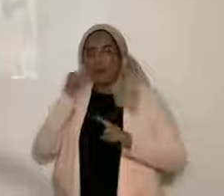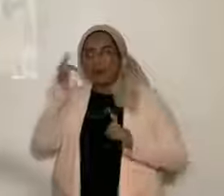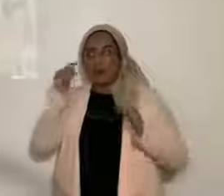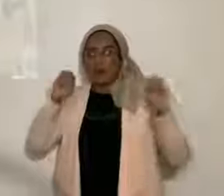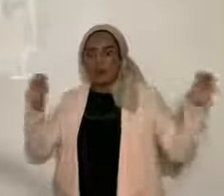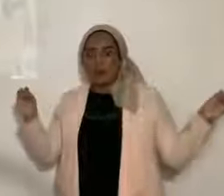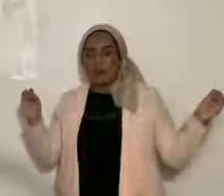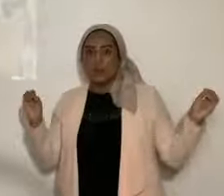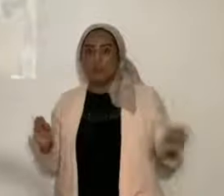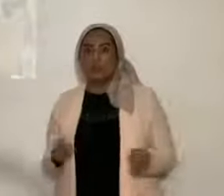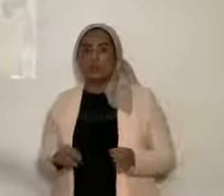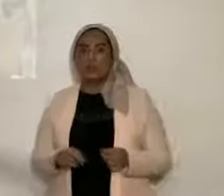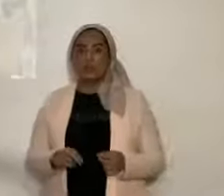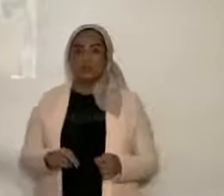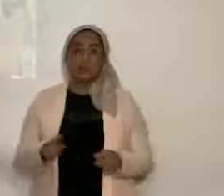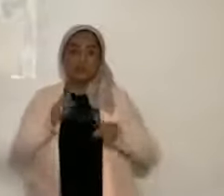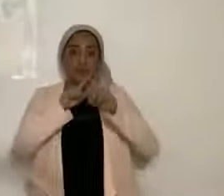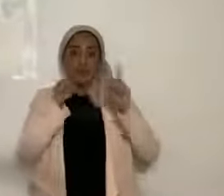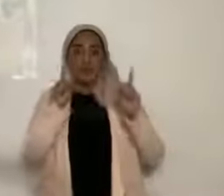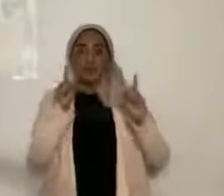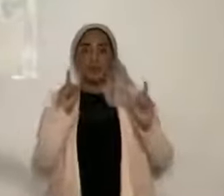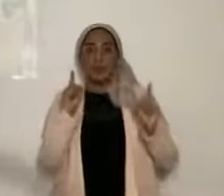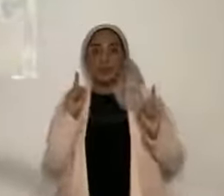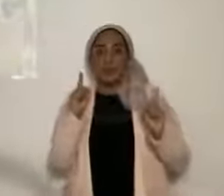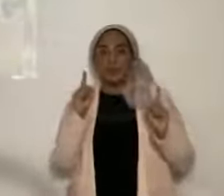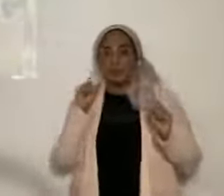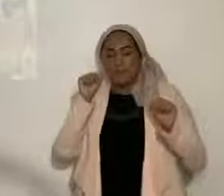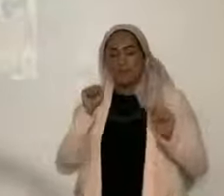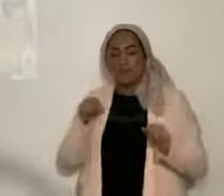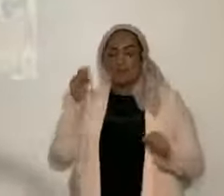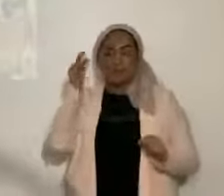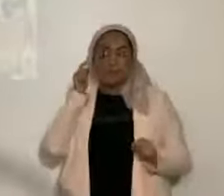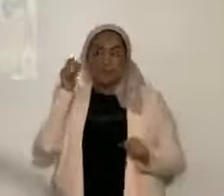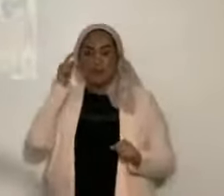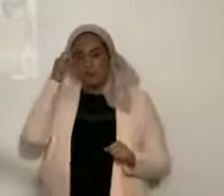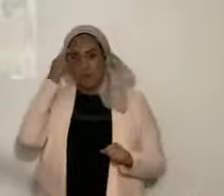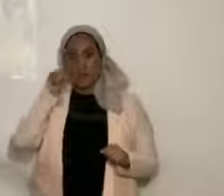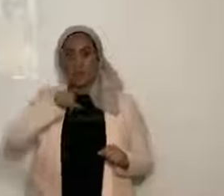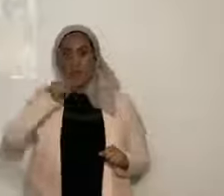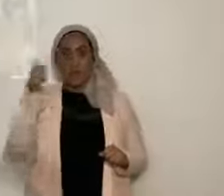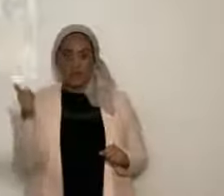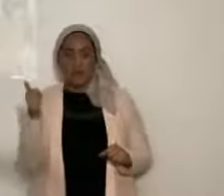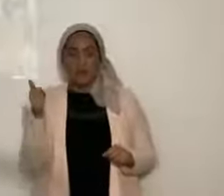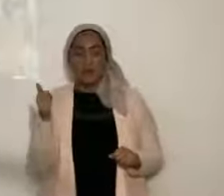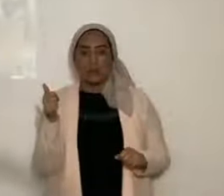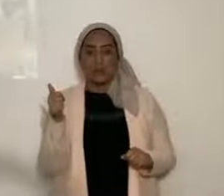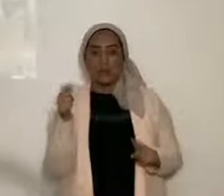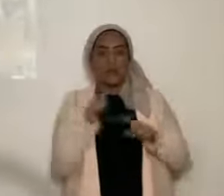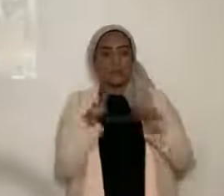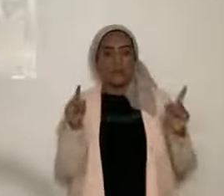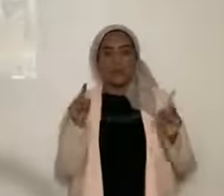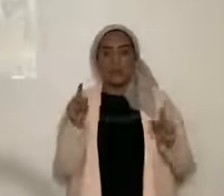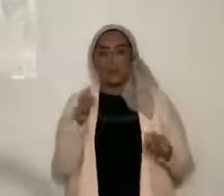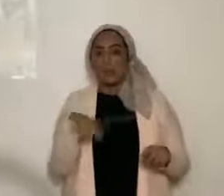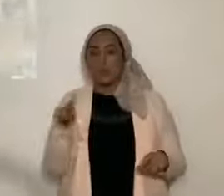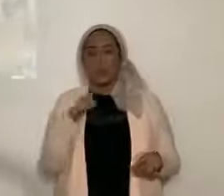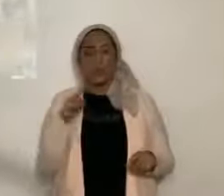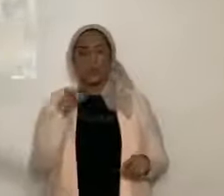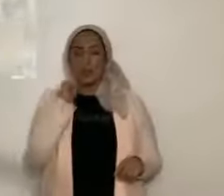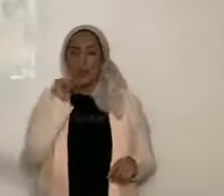nada, sino que fue audible para los demás, pero no escucharon,